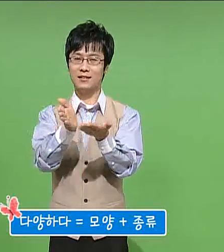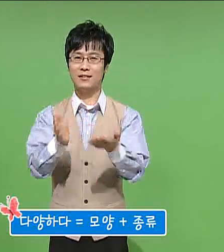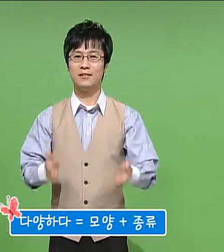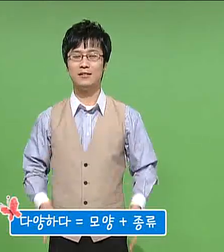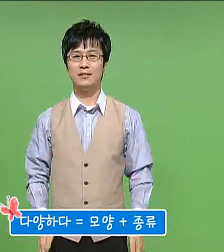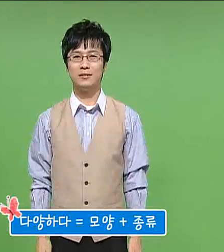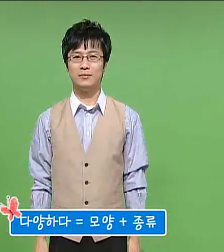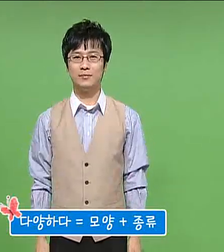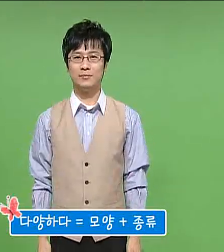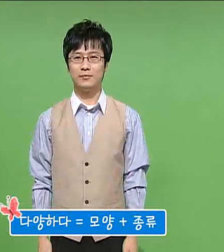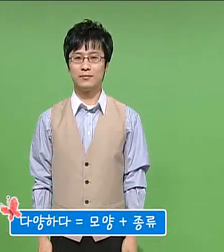필요.